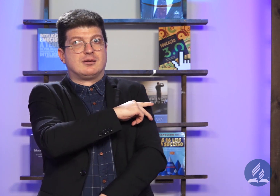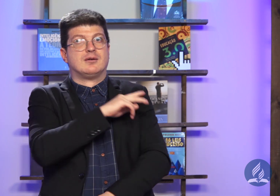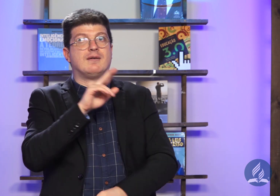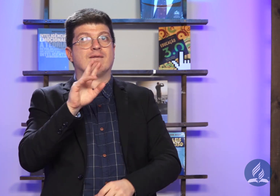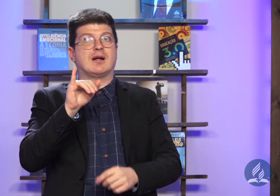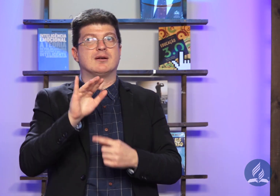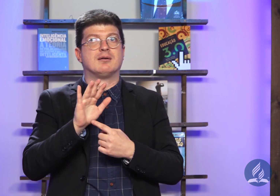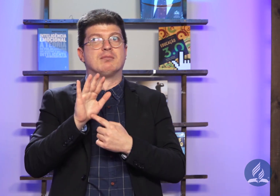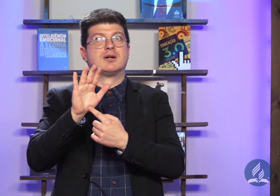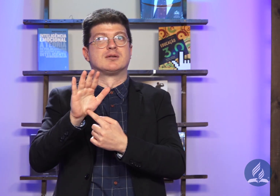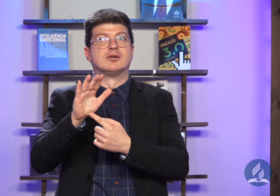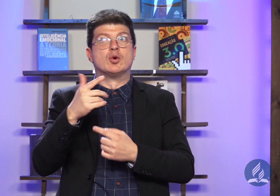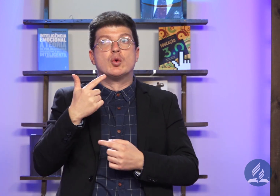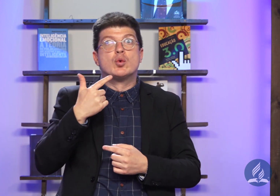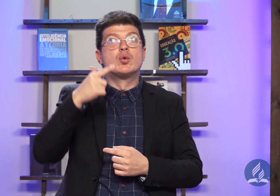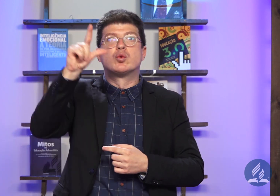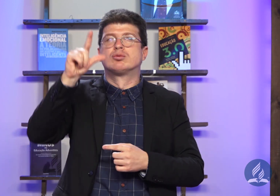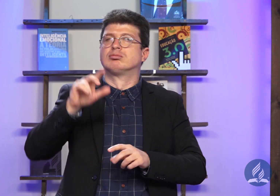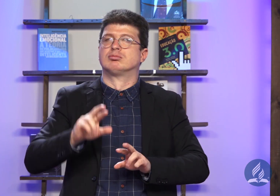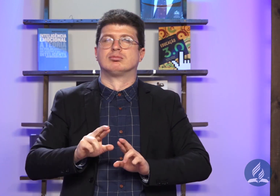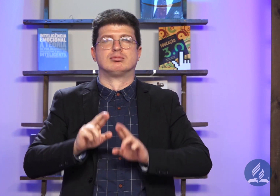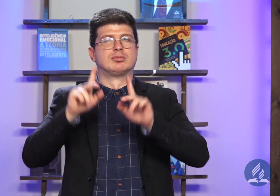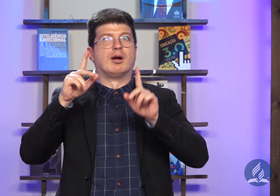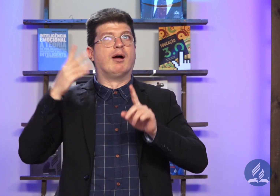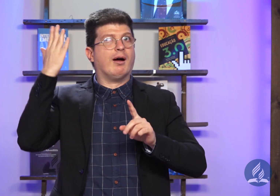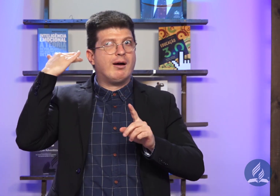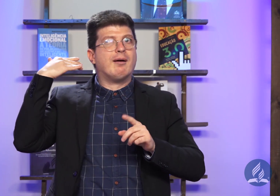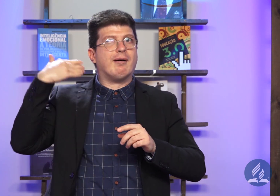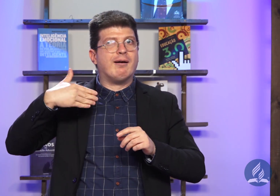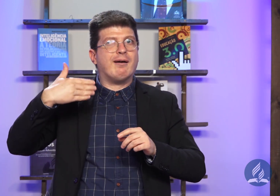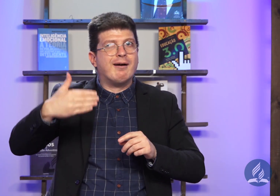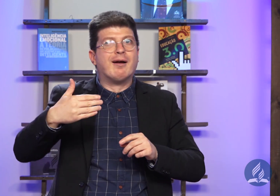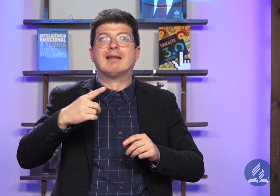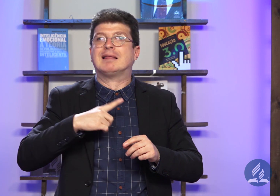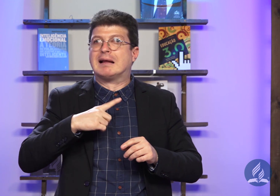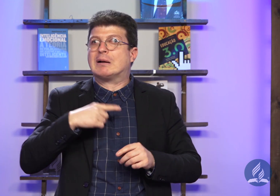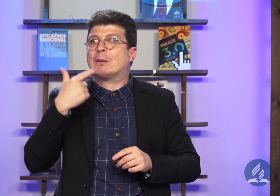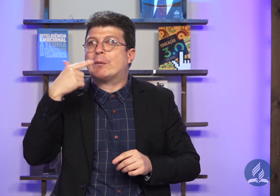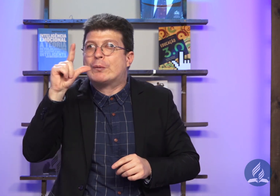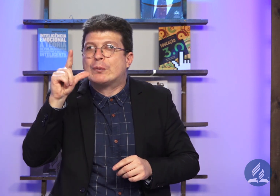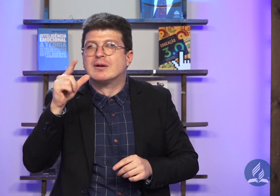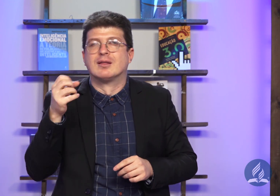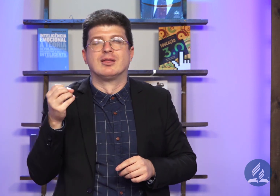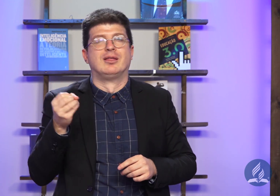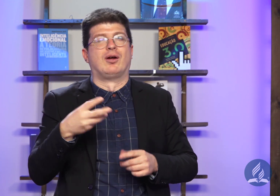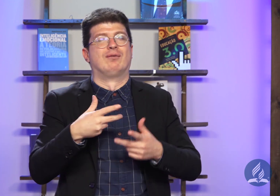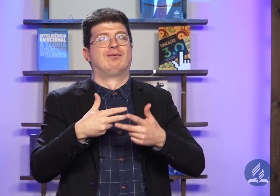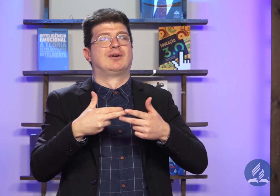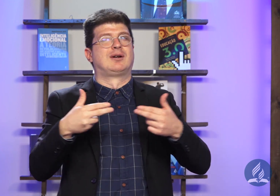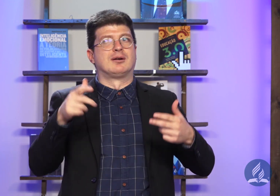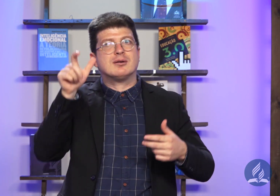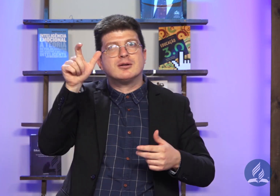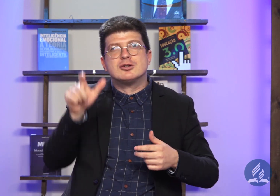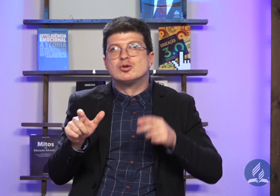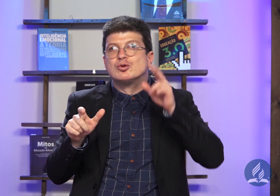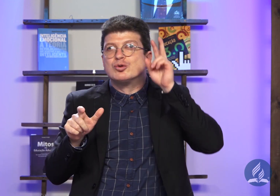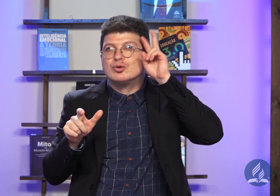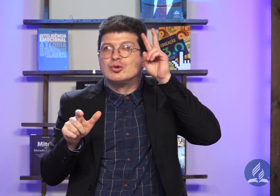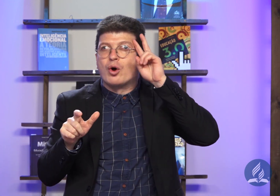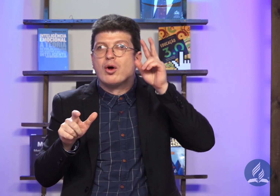A Karen vai participar com a gente, vai mostrar um outro testemunho. Todo dia ela está contando alguma história